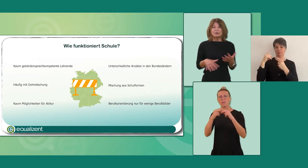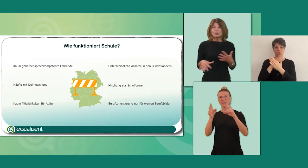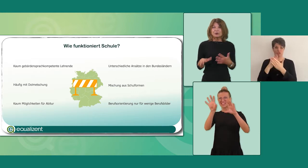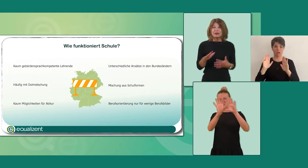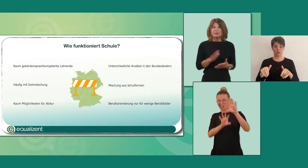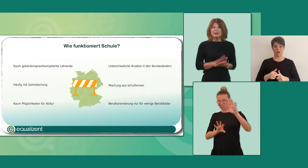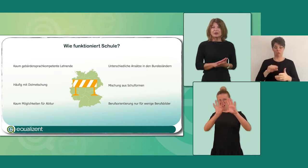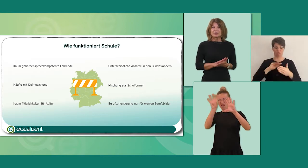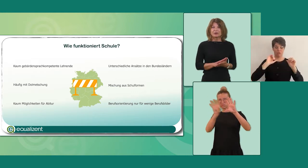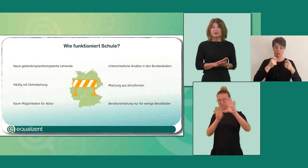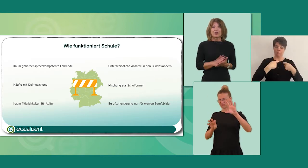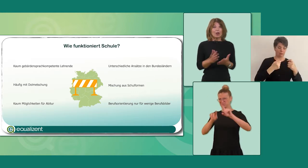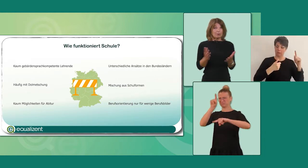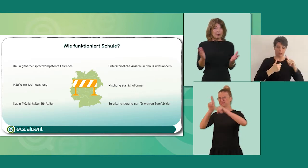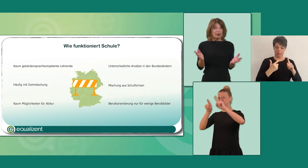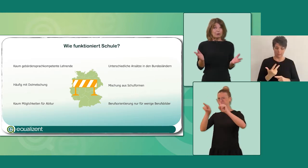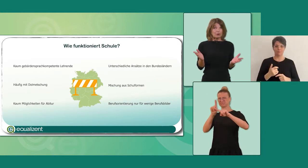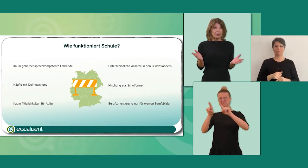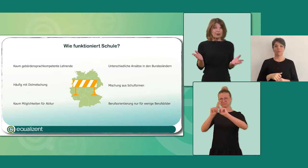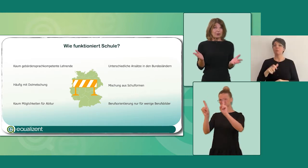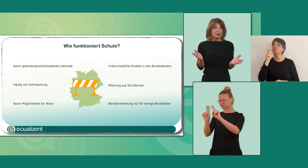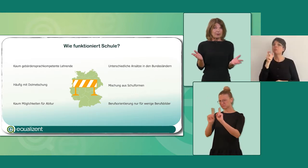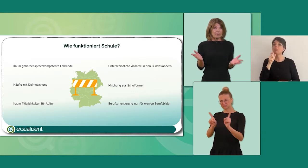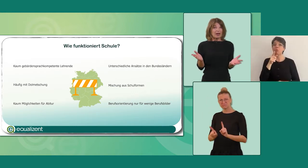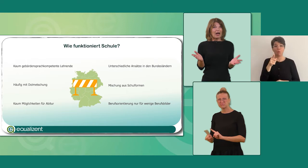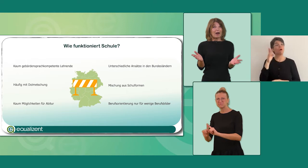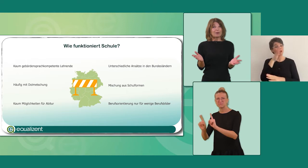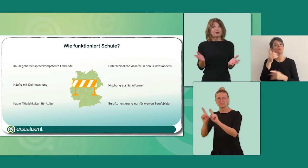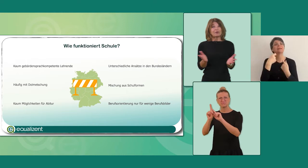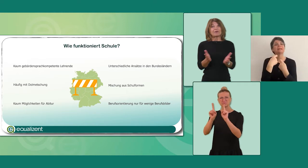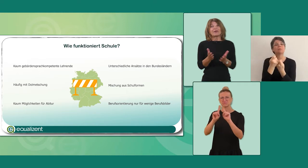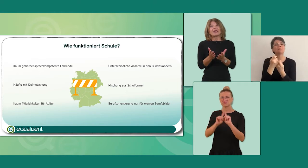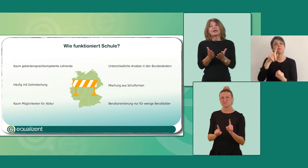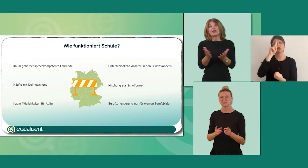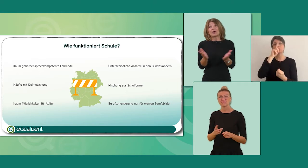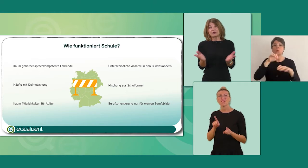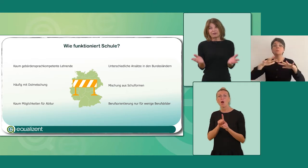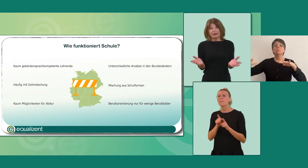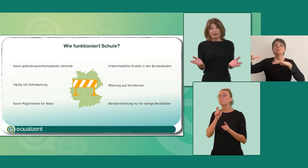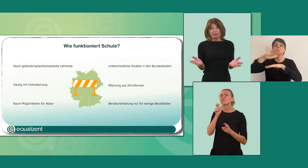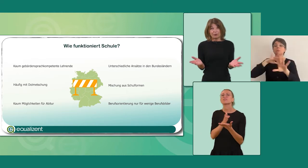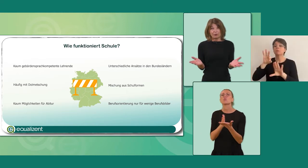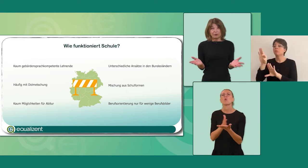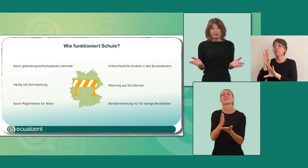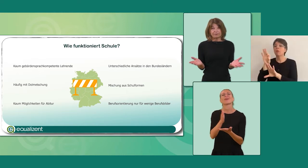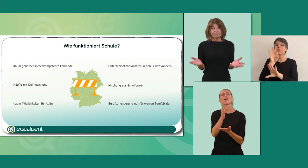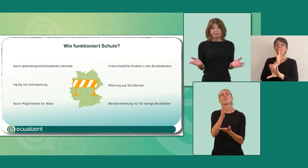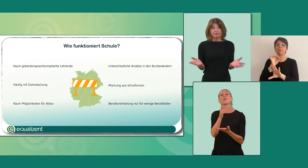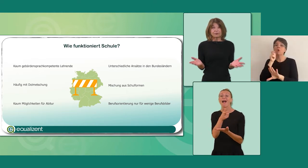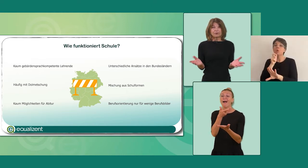sind bunt gemischt. Berufsorientierung gibt es, aber nur für wenig ausgewählte Berufe.